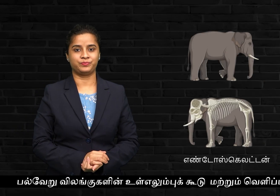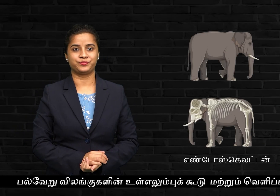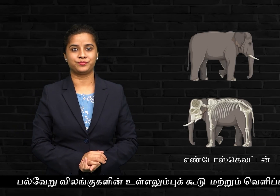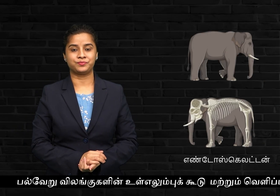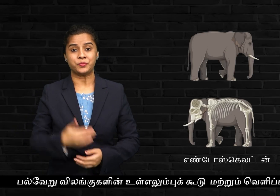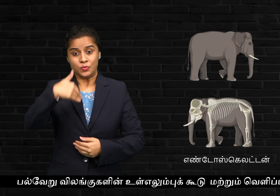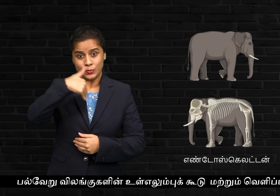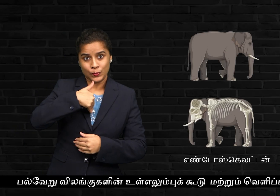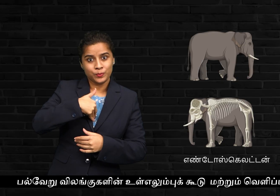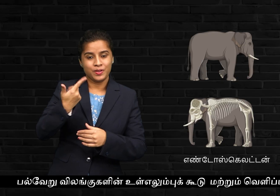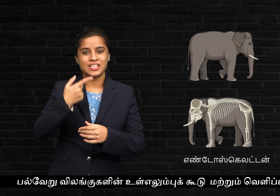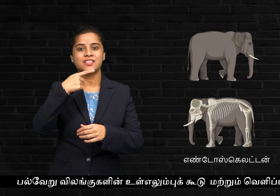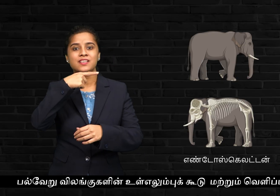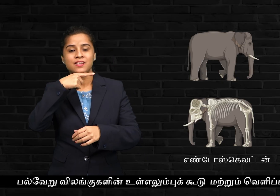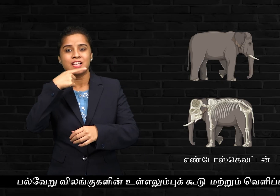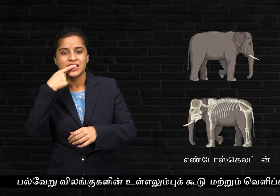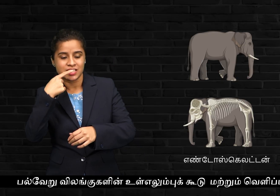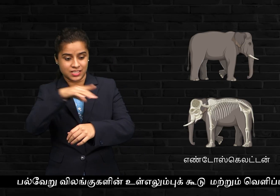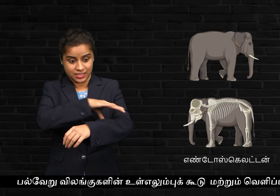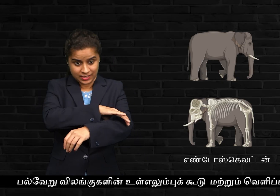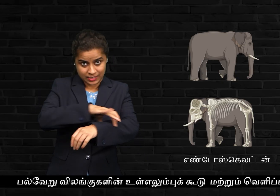பல்வேறு விலங்குகளின் உள்ளெலும்புக்கூடு மற்றும் வெளிப்புற